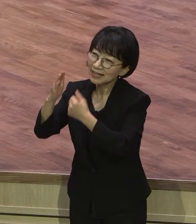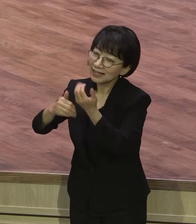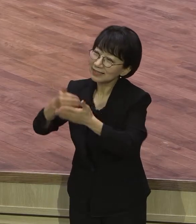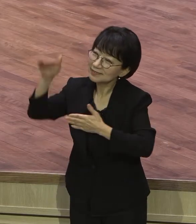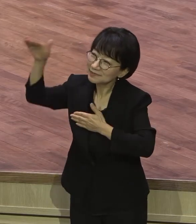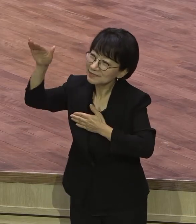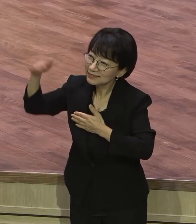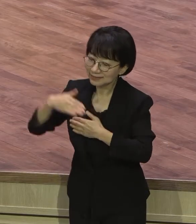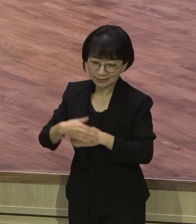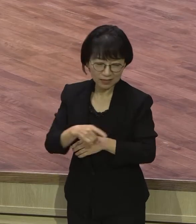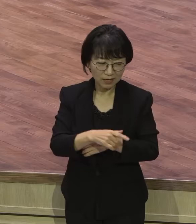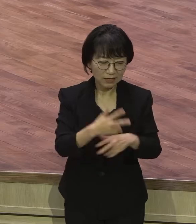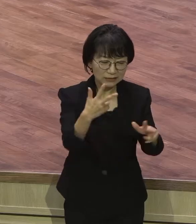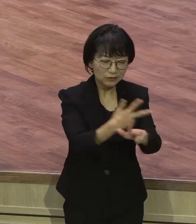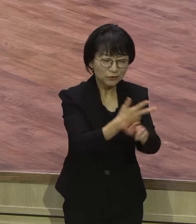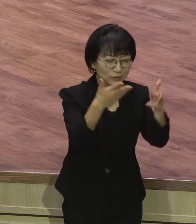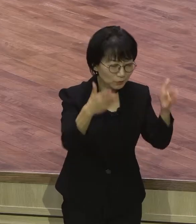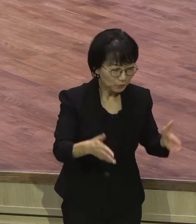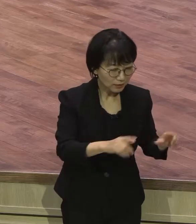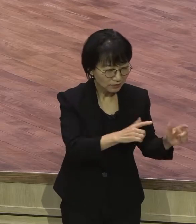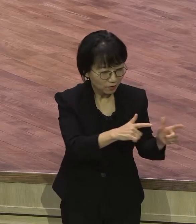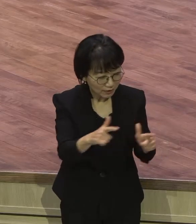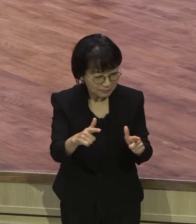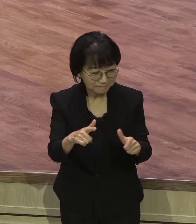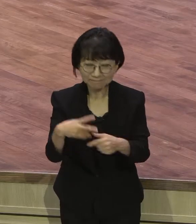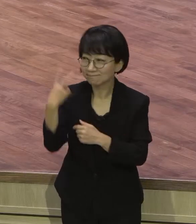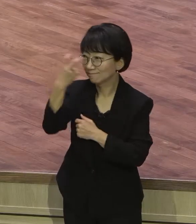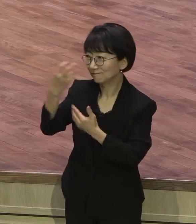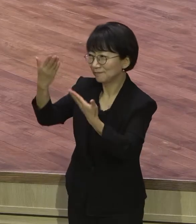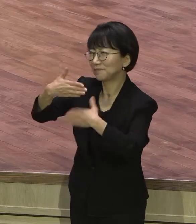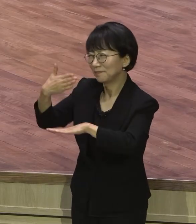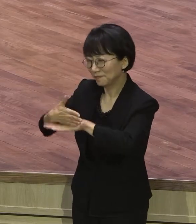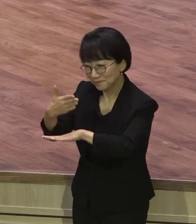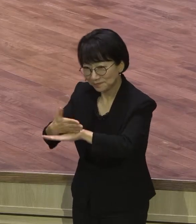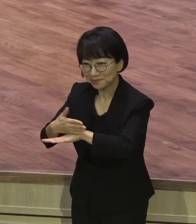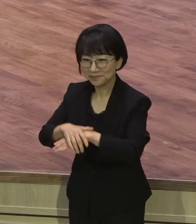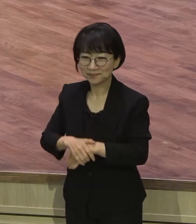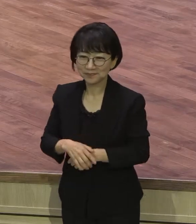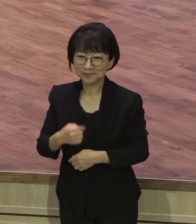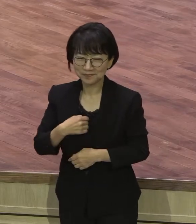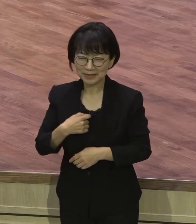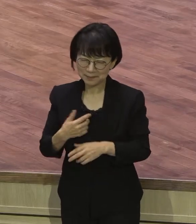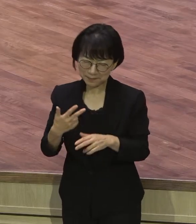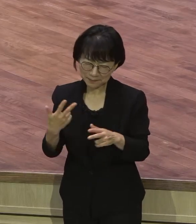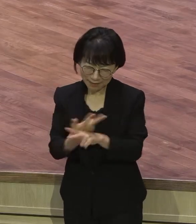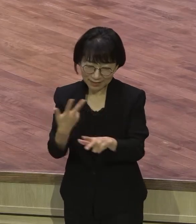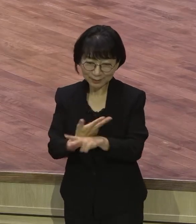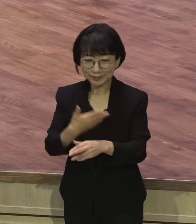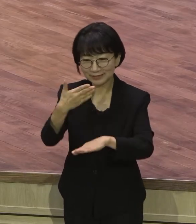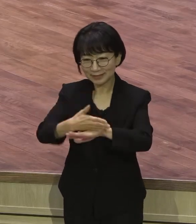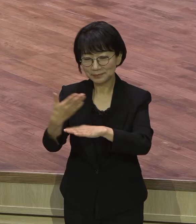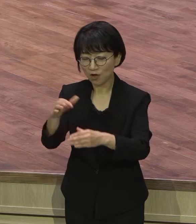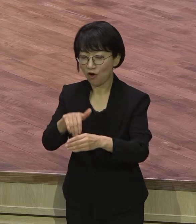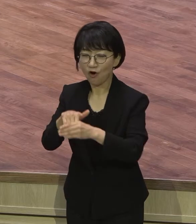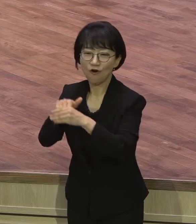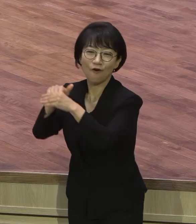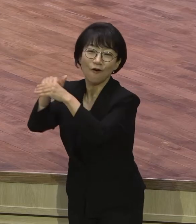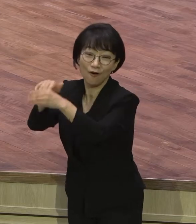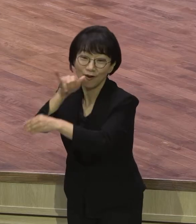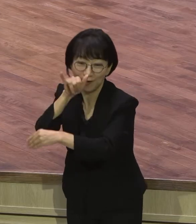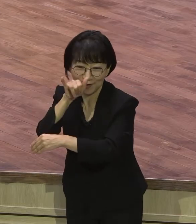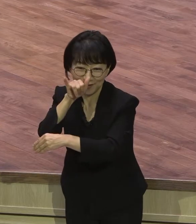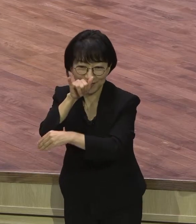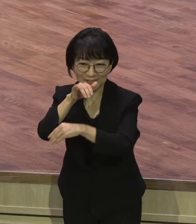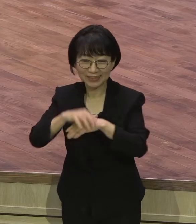주간 이런저런 일 가운데 지켜주신 거 감사합니다. 저는 매주 감사한 것을 특별히 드려요. 매주